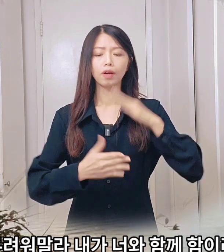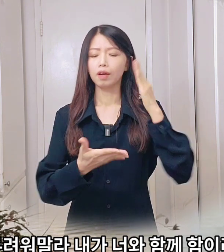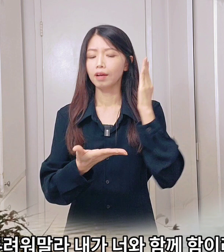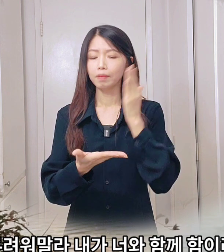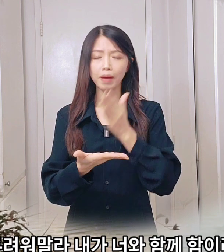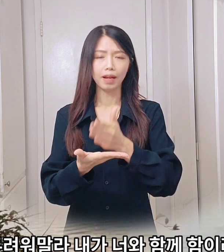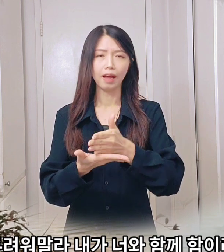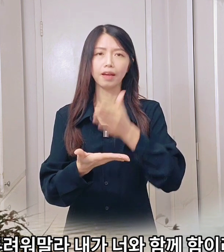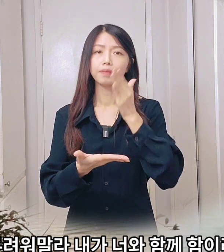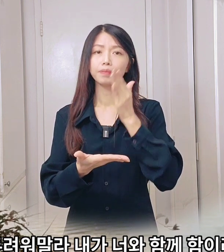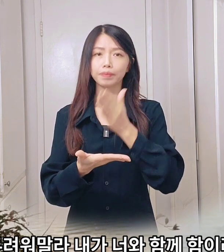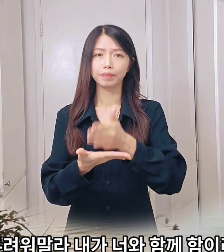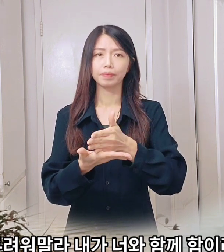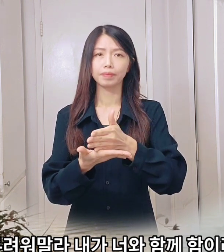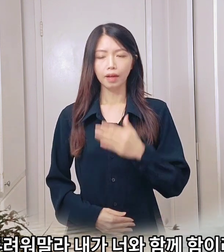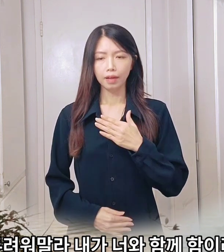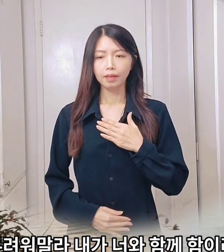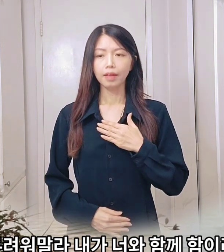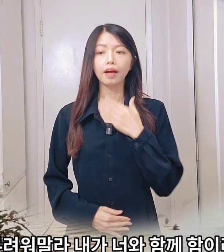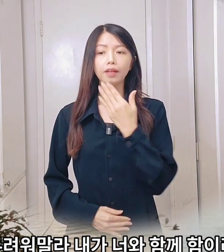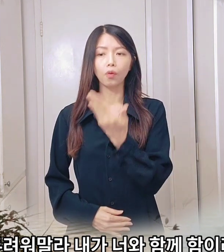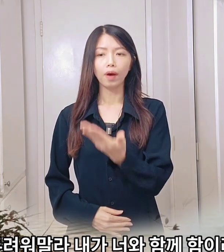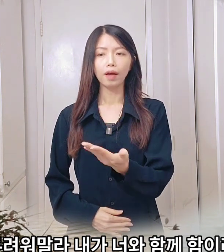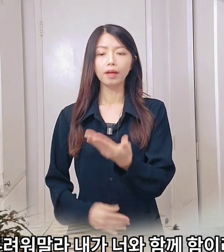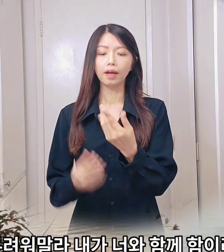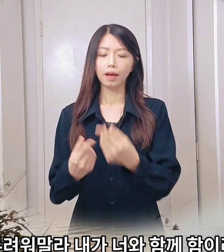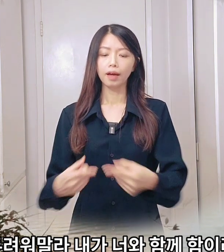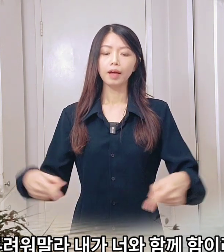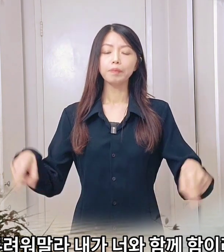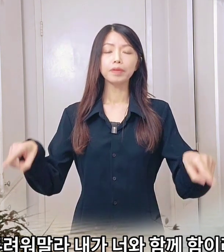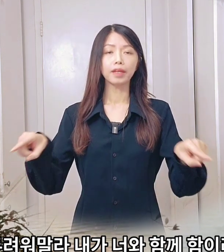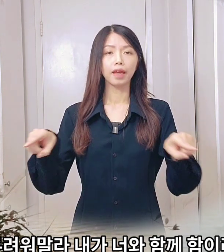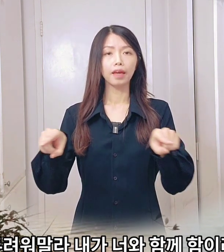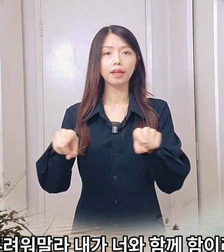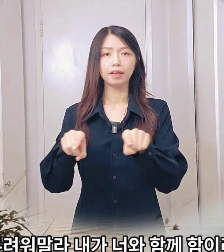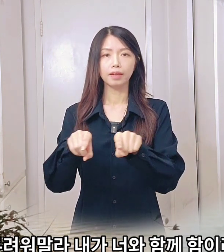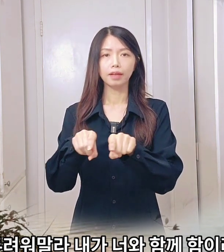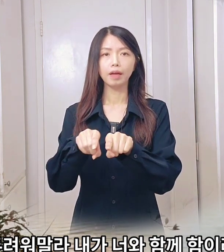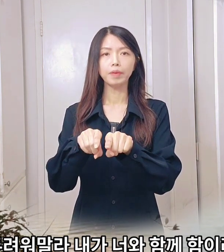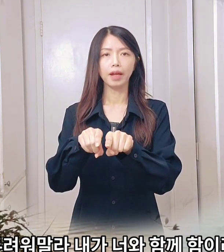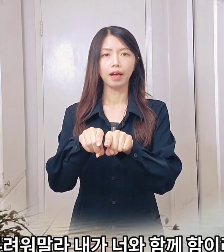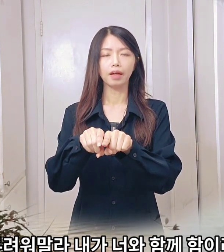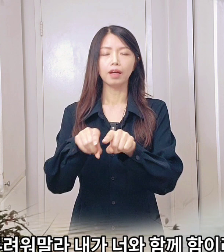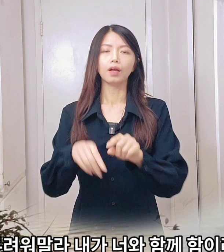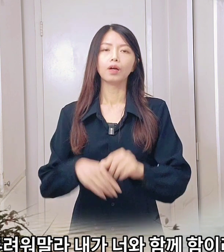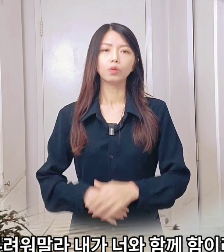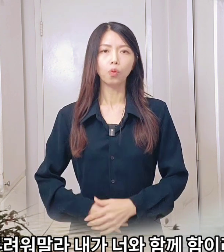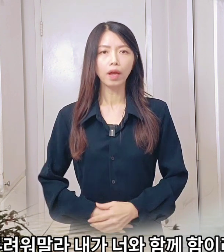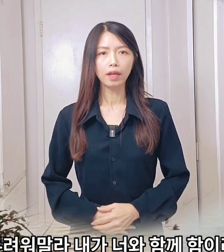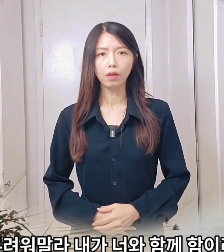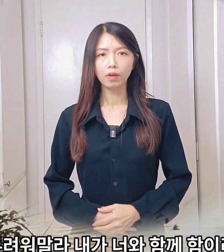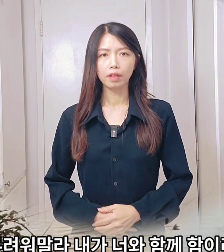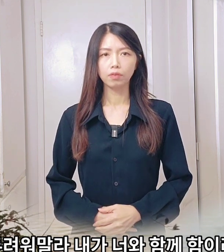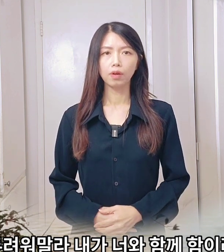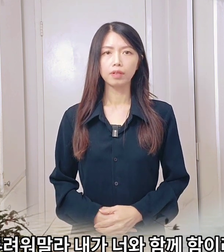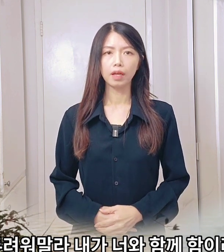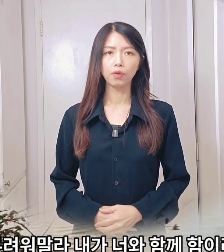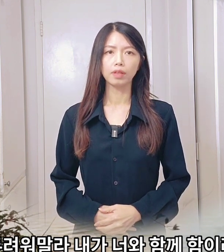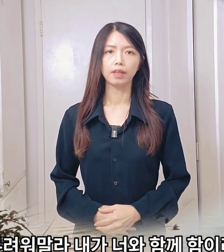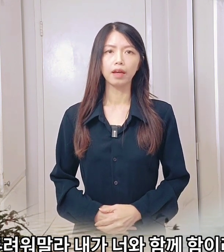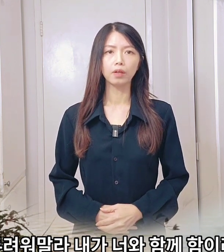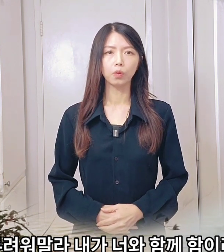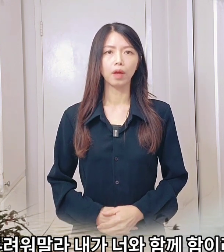두려워 말라. 내가 너와 함께 함이라. 동행이라고 하는 데에